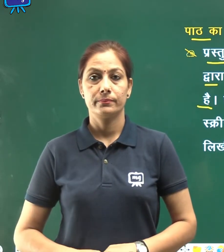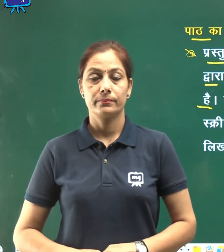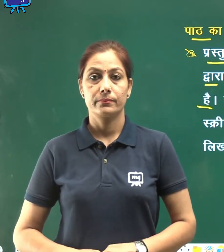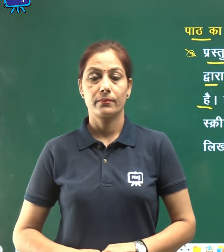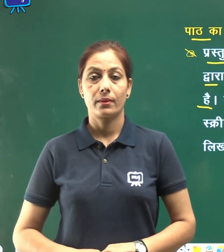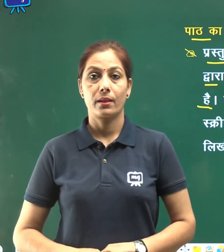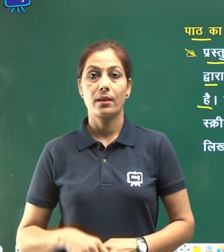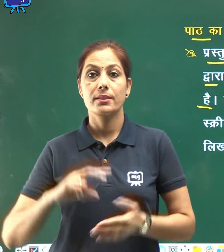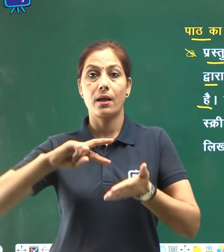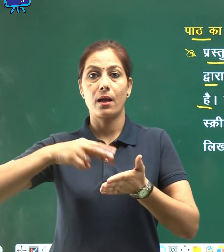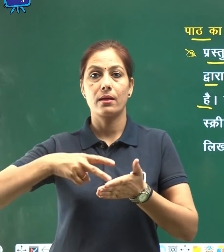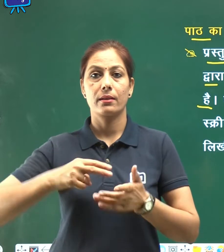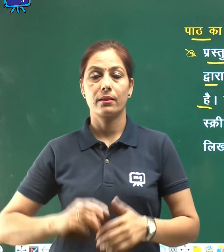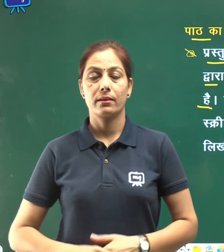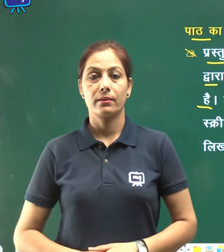पटकथा का अर्थ है